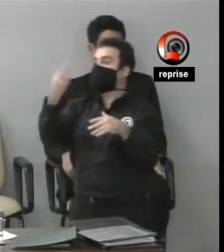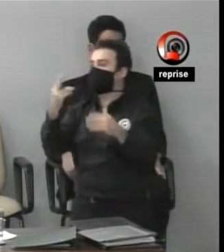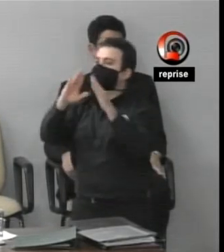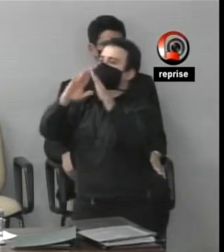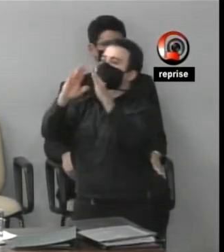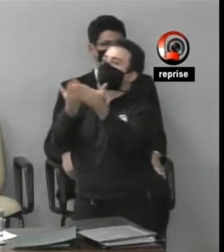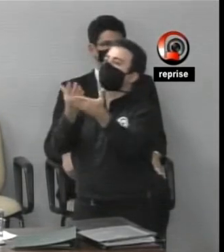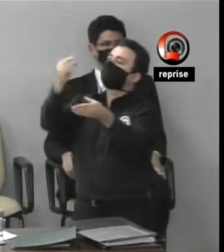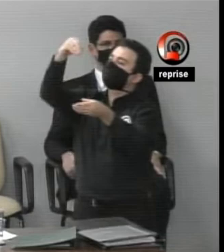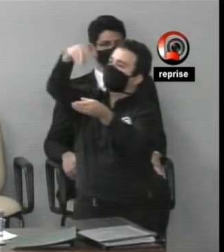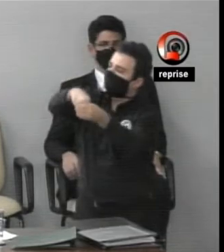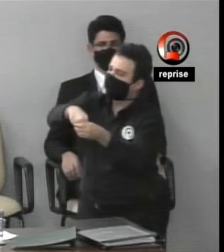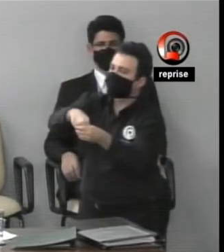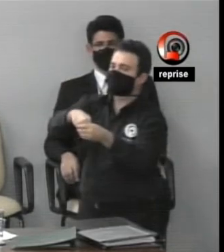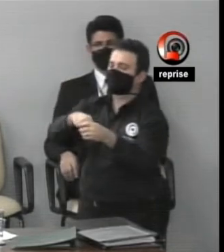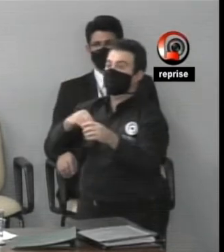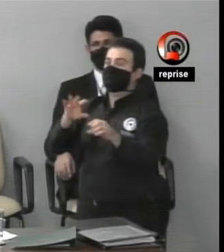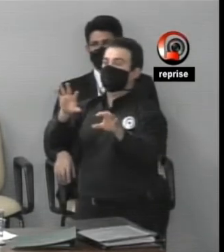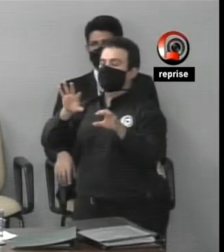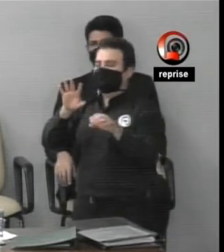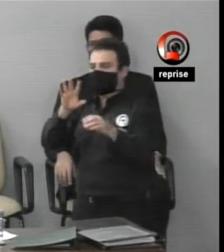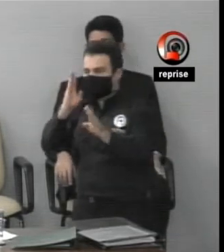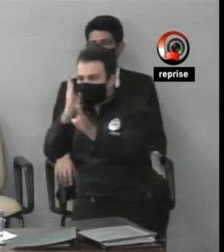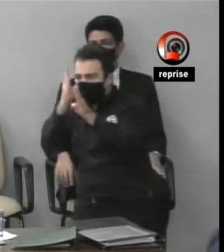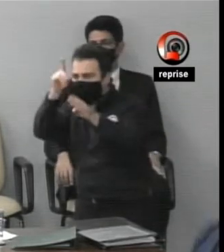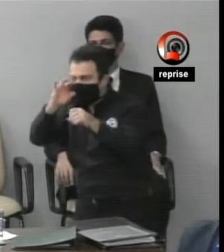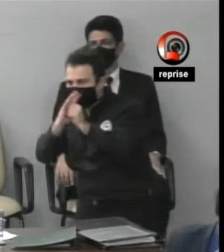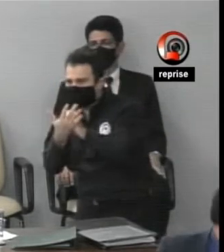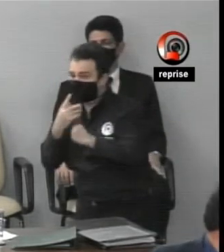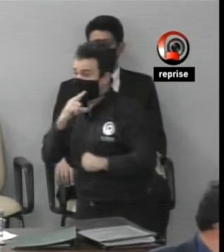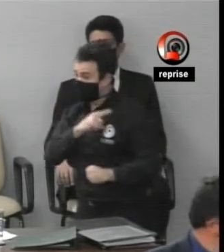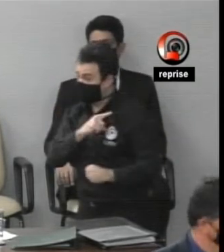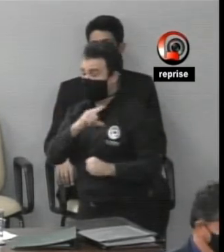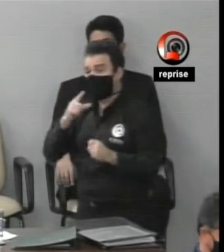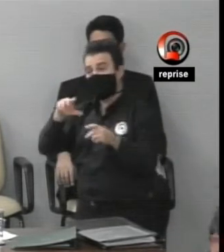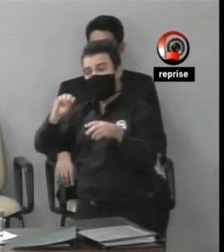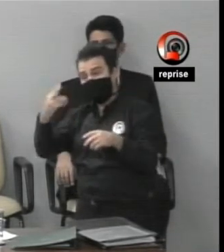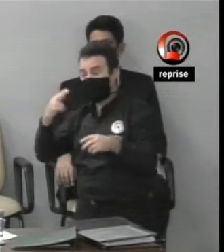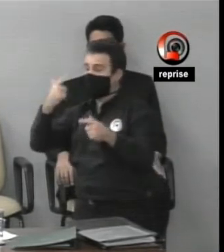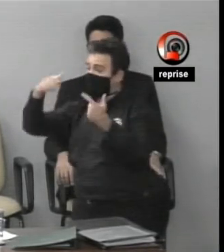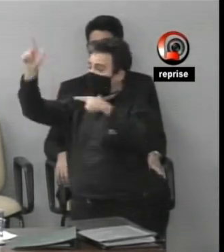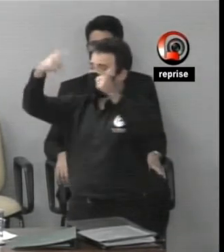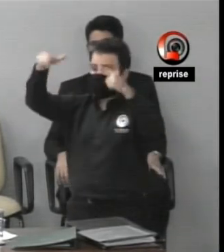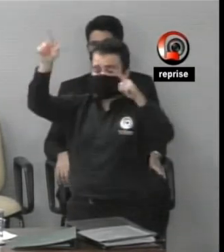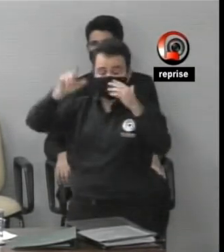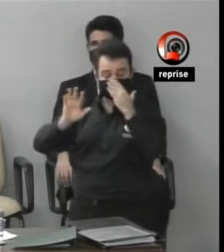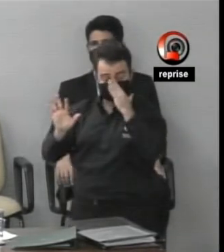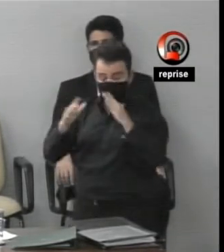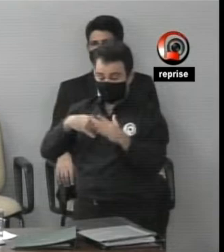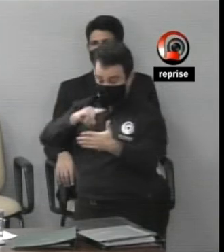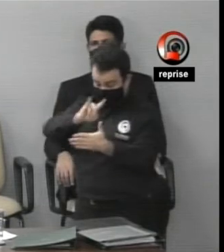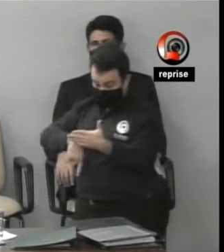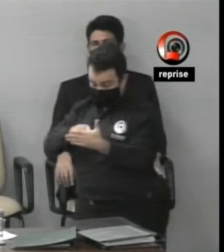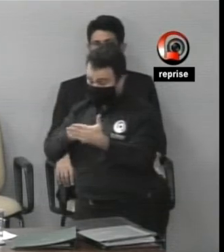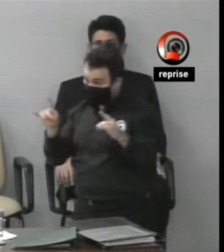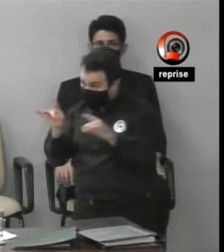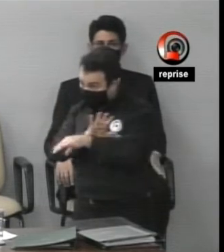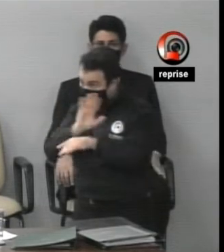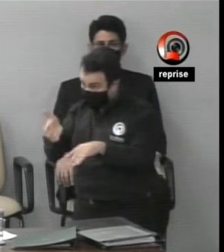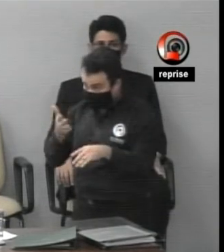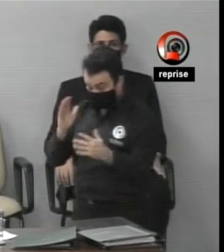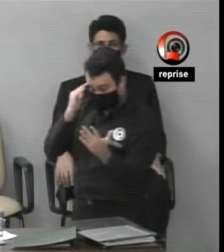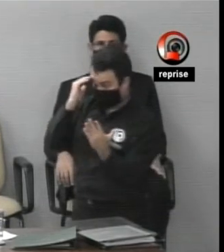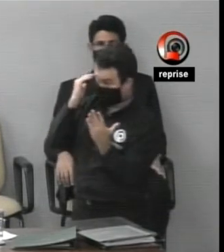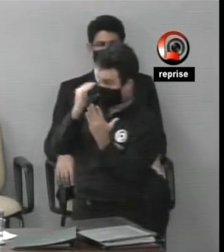que podem acontecer. Então, nós optamos por seguir o documento e que essa retomada acontecesse de forma